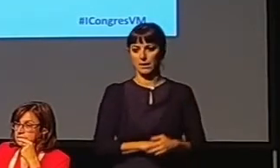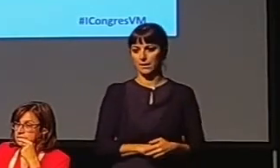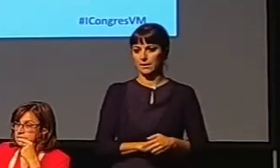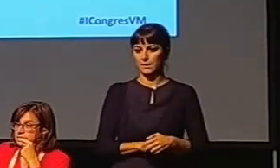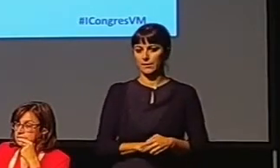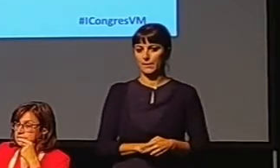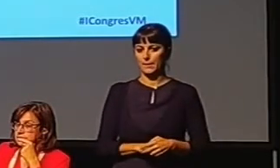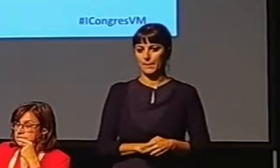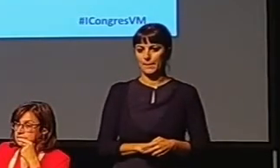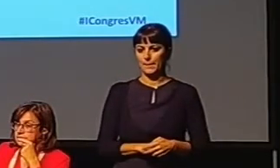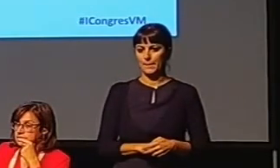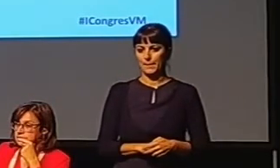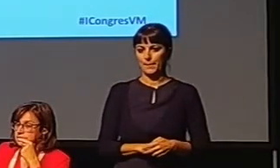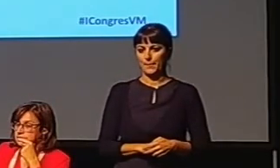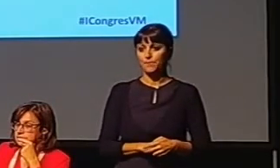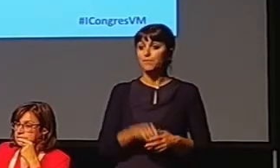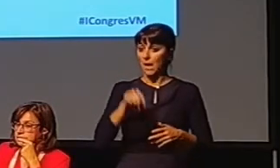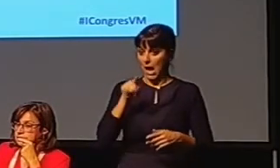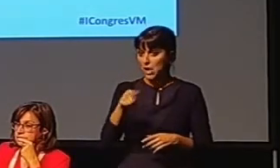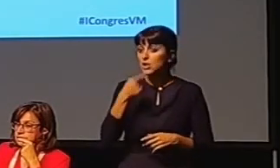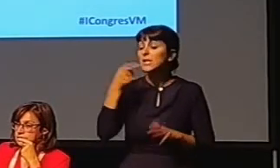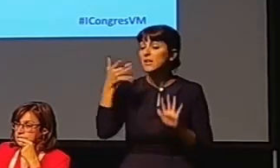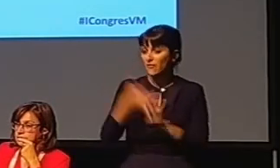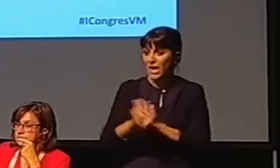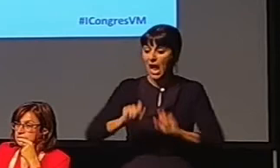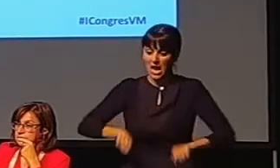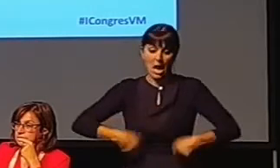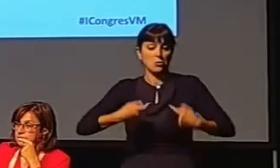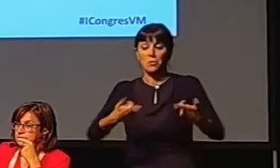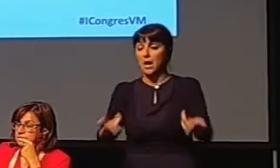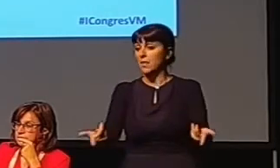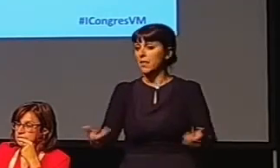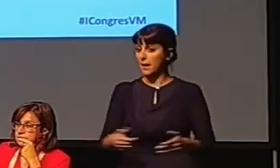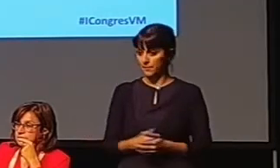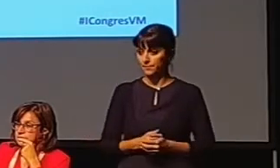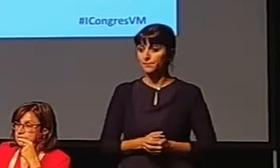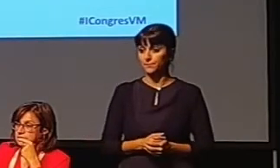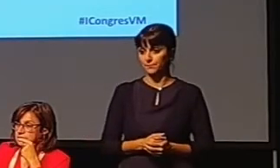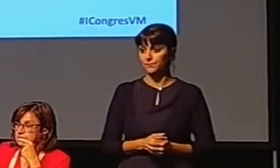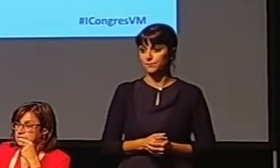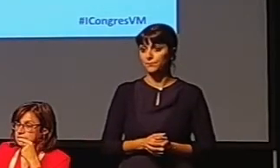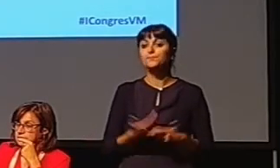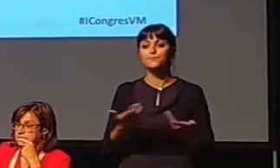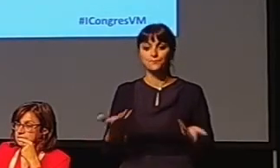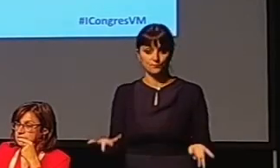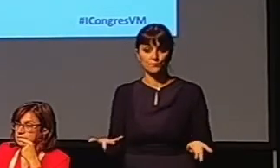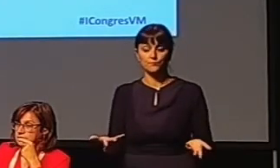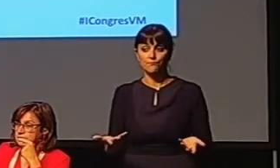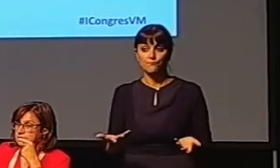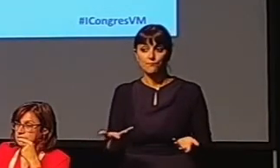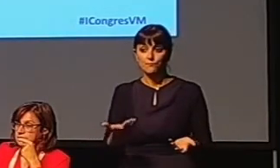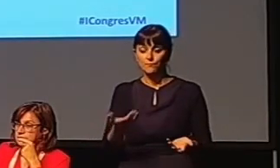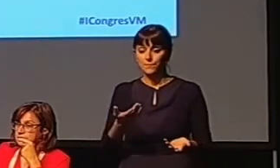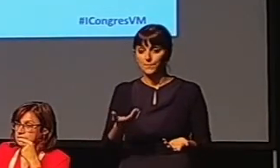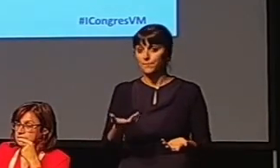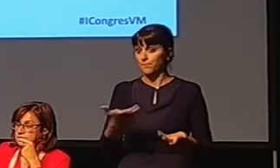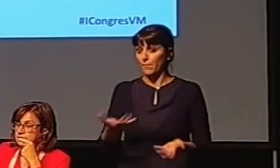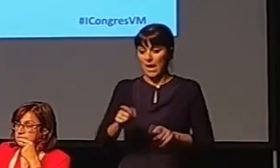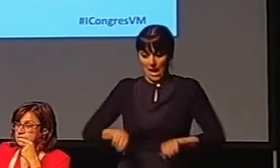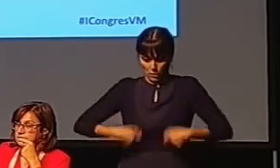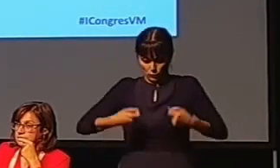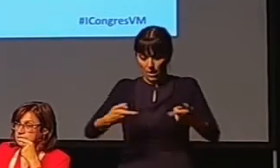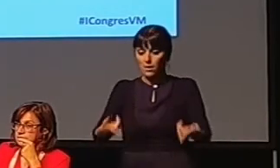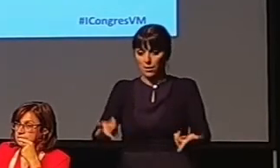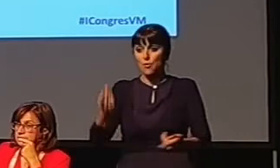no? Això també naturalitza la resposta. Con lo qual jo crec que també és interessant entendre que no estem que aquesta